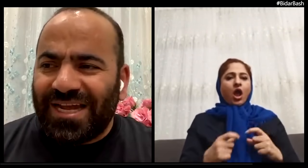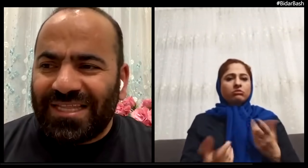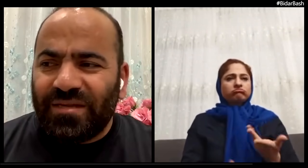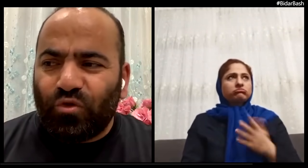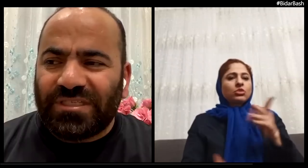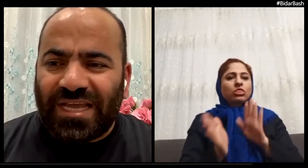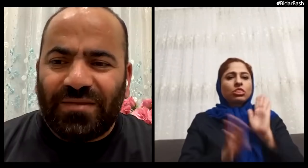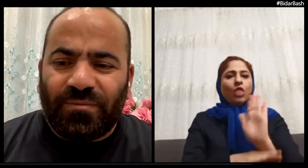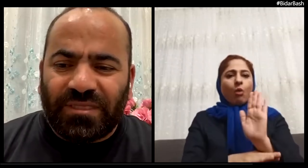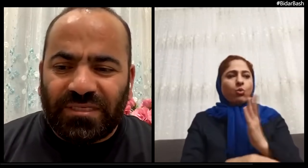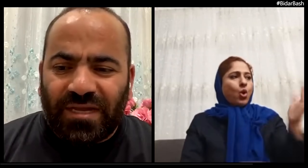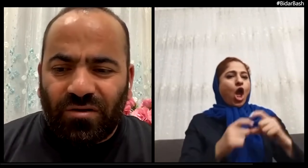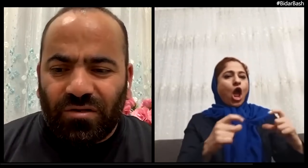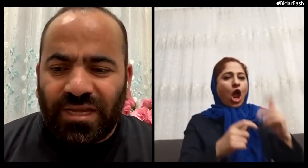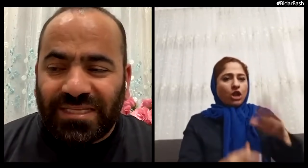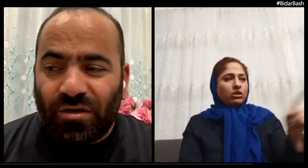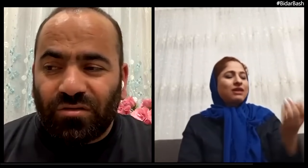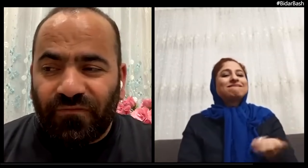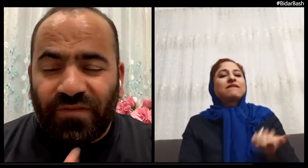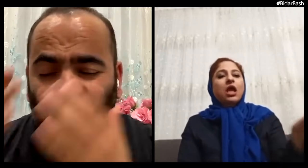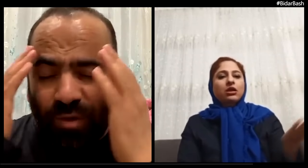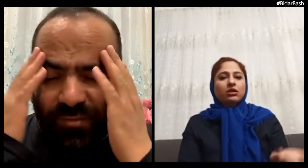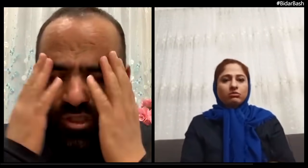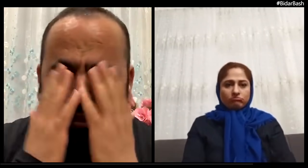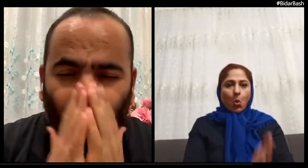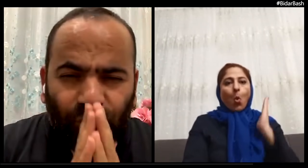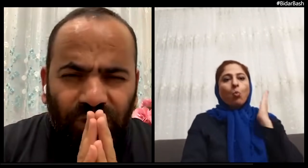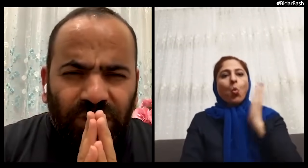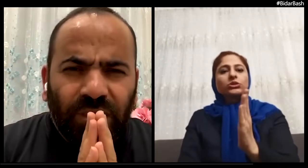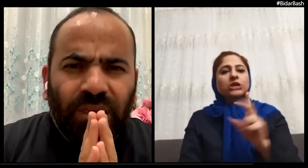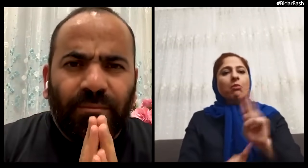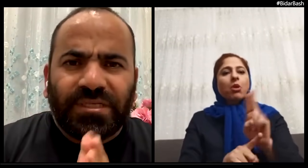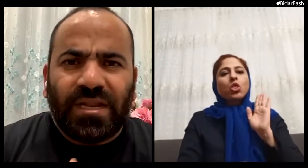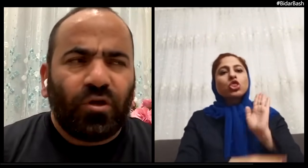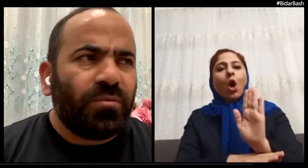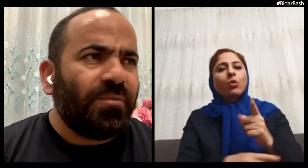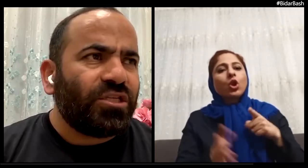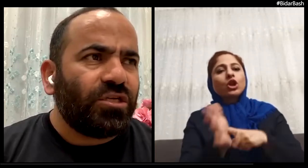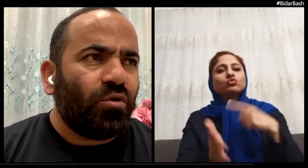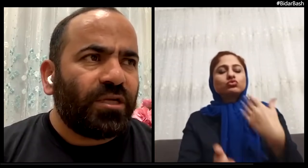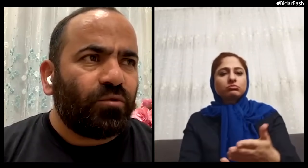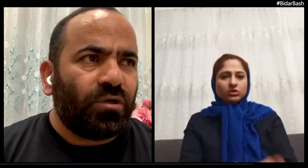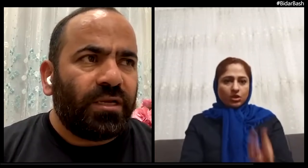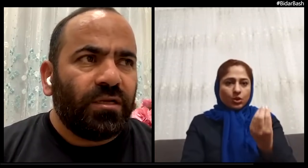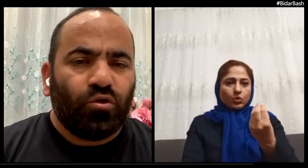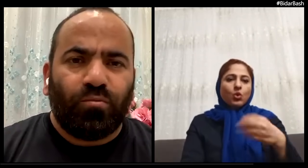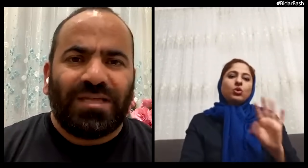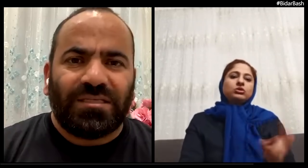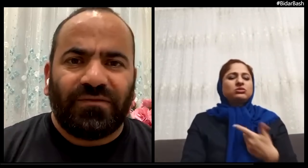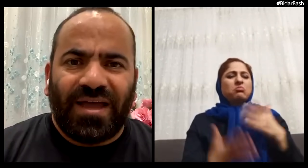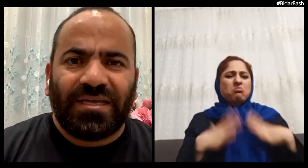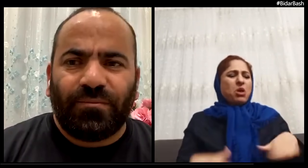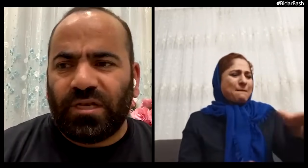کمک کردن مستقیم به دیگران، هزار تا فکر باید بشینی بکنی. مثلا میخواد به یه بچه کمک بکنن